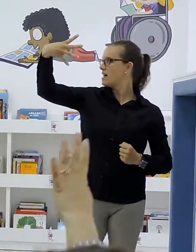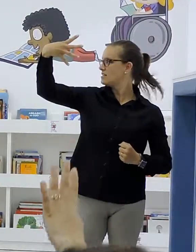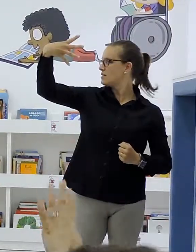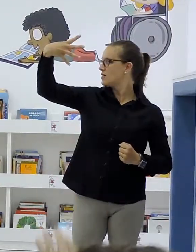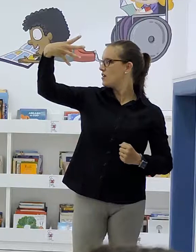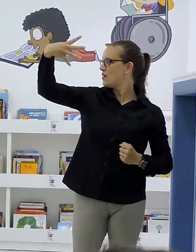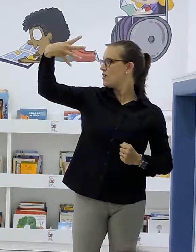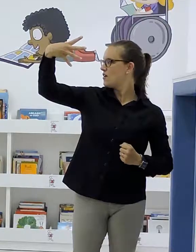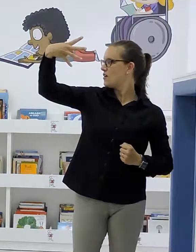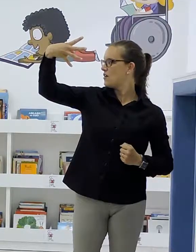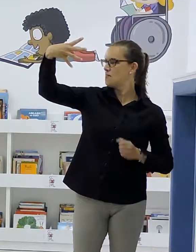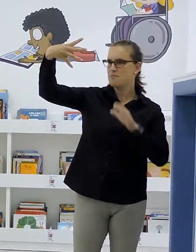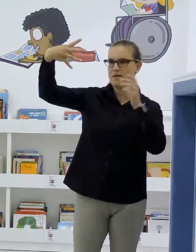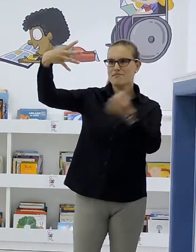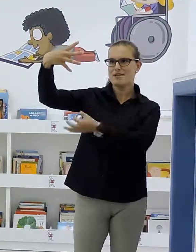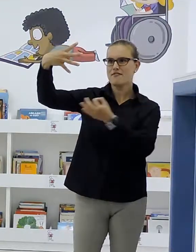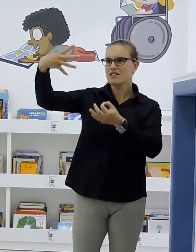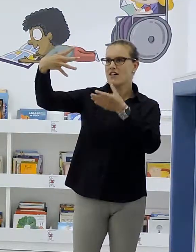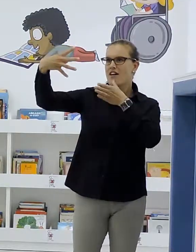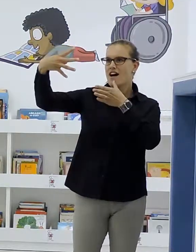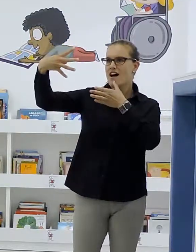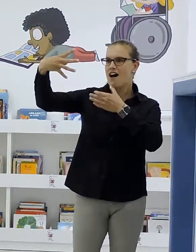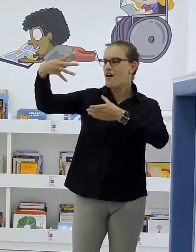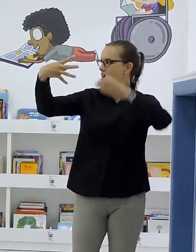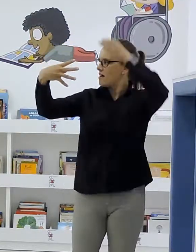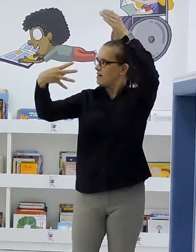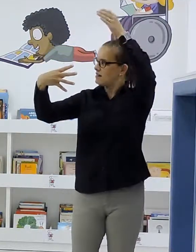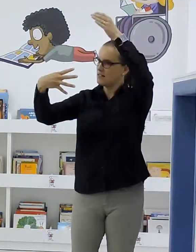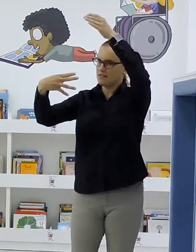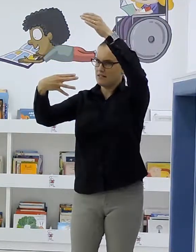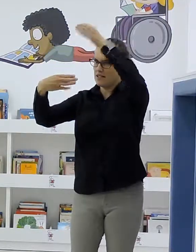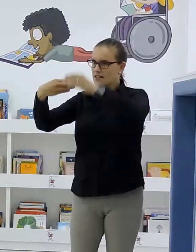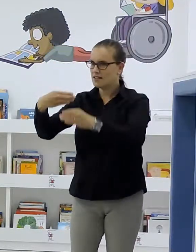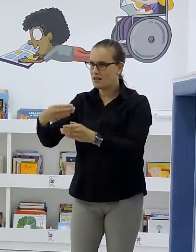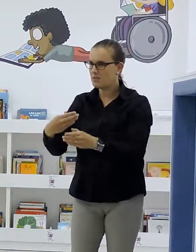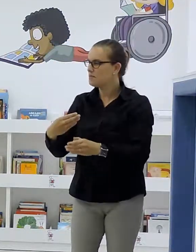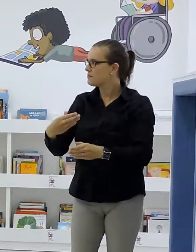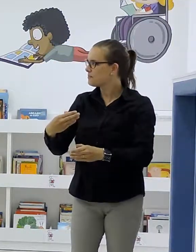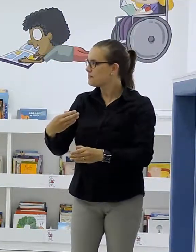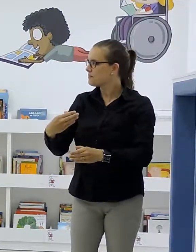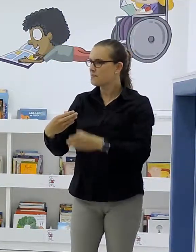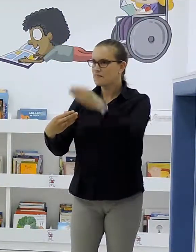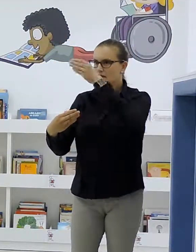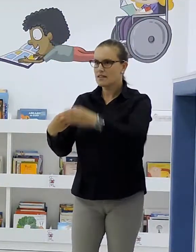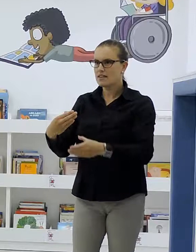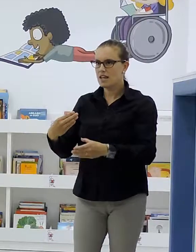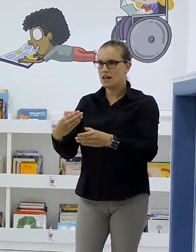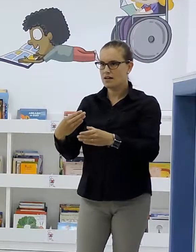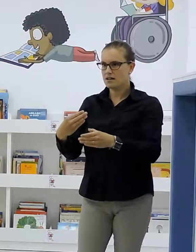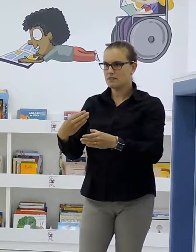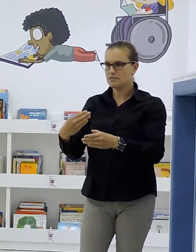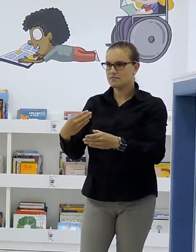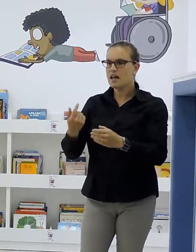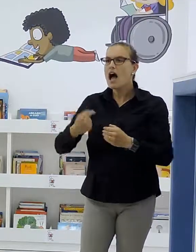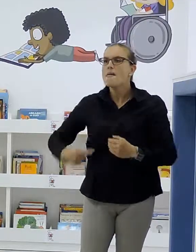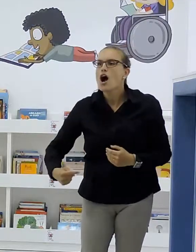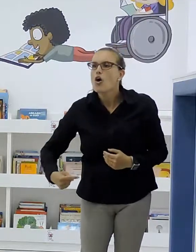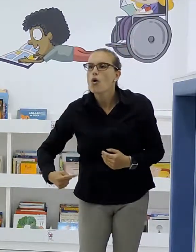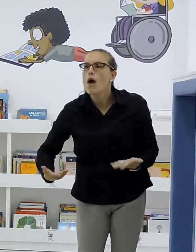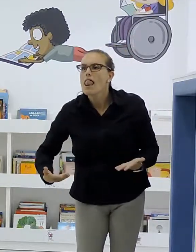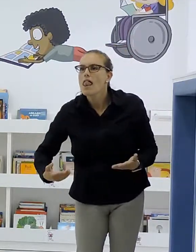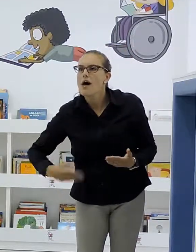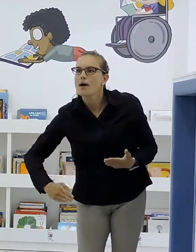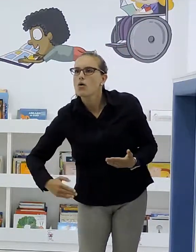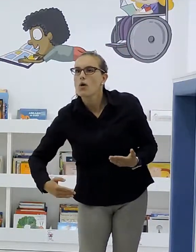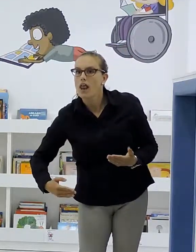3. Perfecto, ahora sí, ¿no? Ahora sí. Vale, los tapamos, eso sí, para que no os olvidéis del orden. Abajo, entonces,